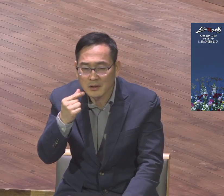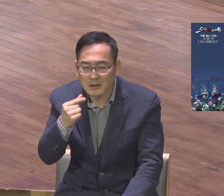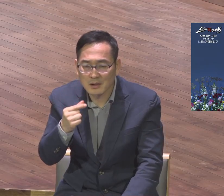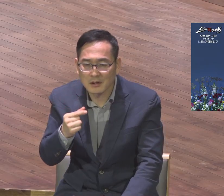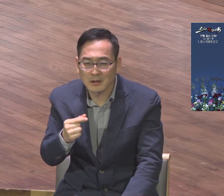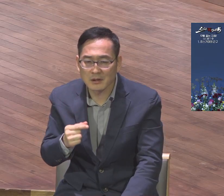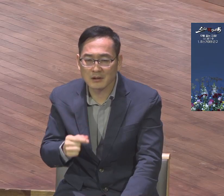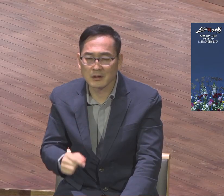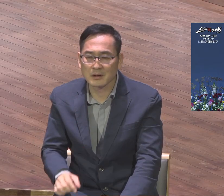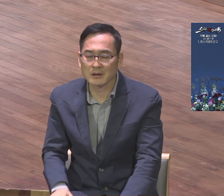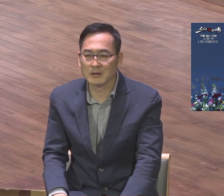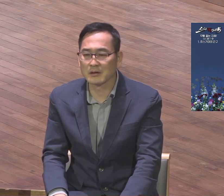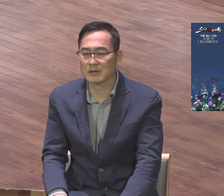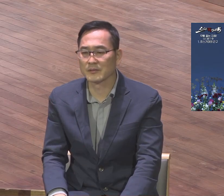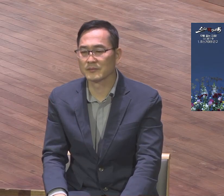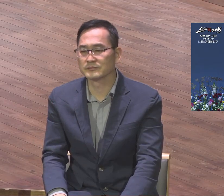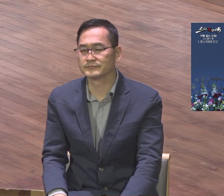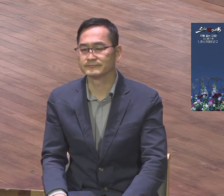이런 사람 많아요.